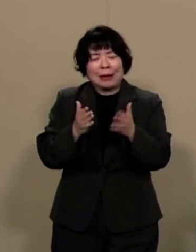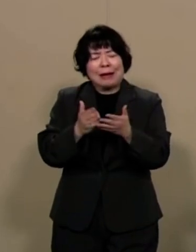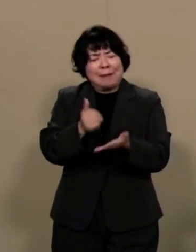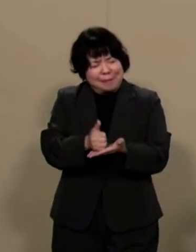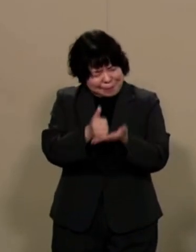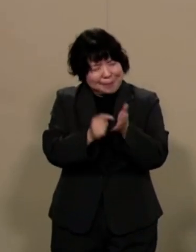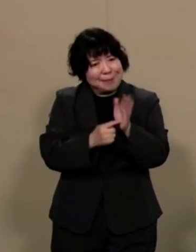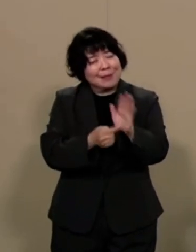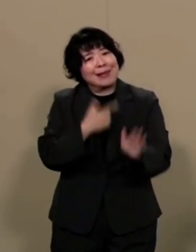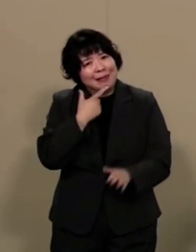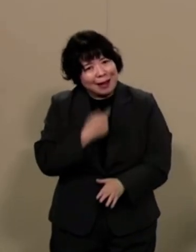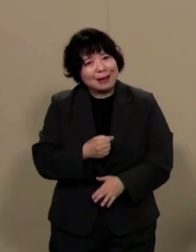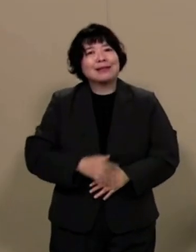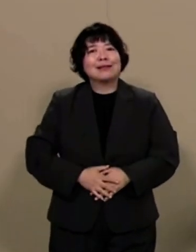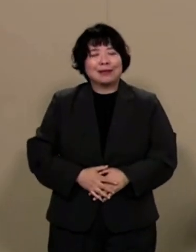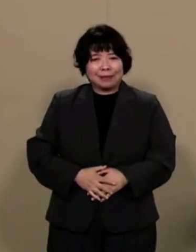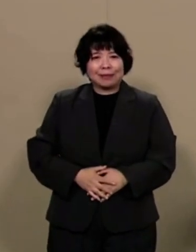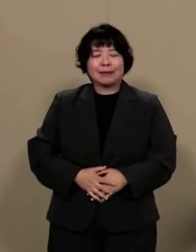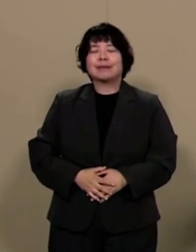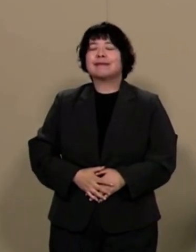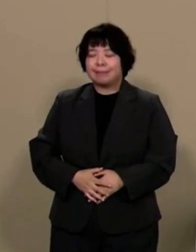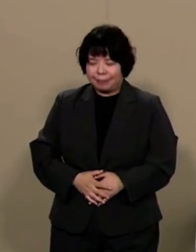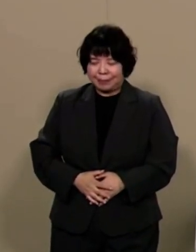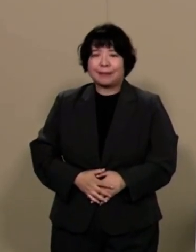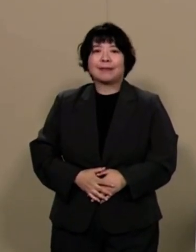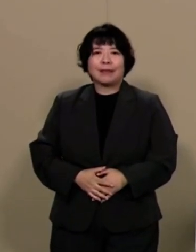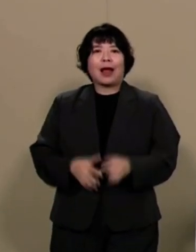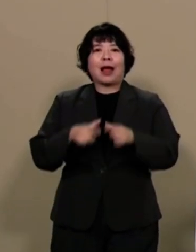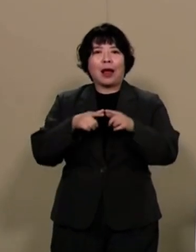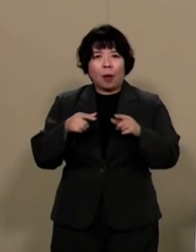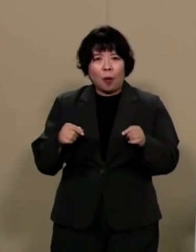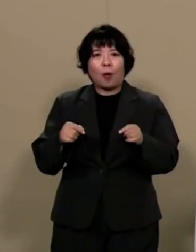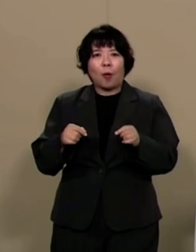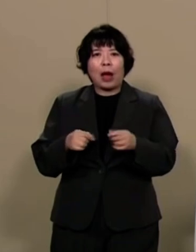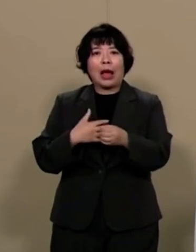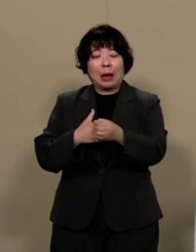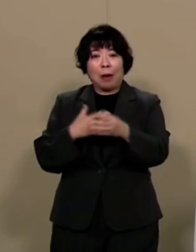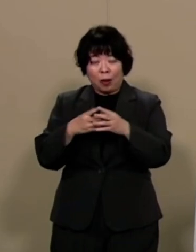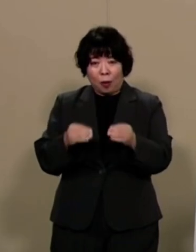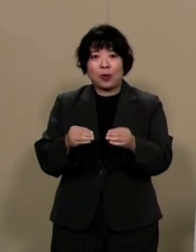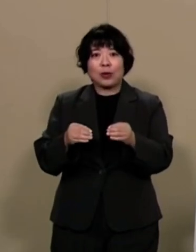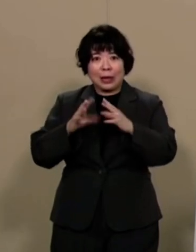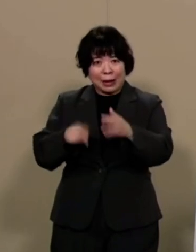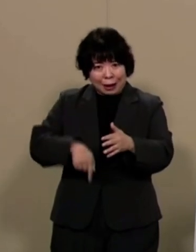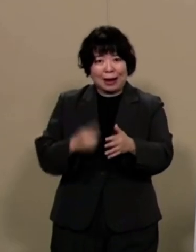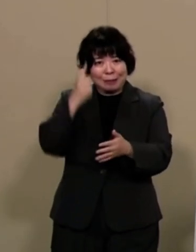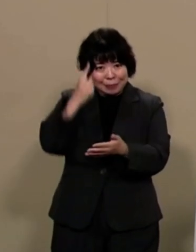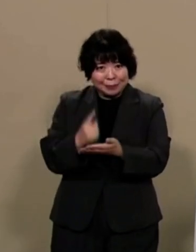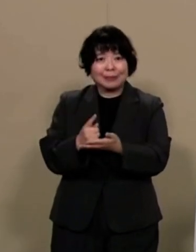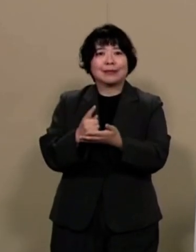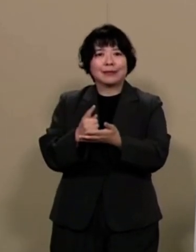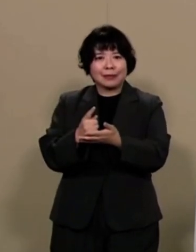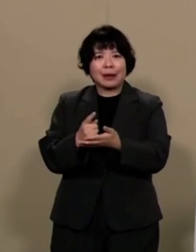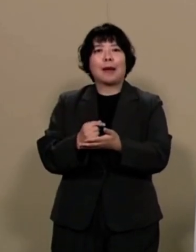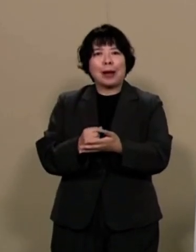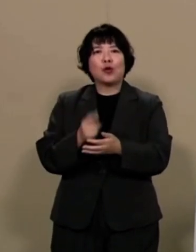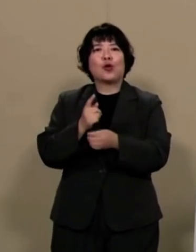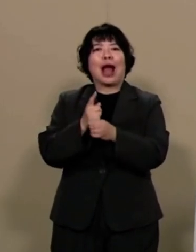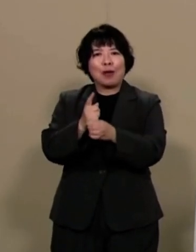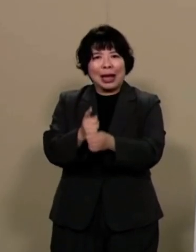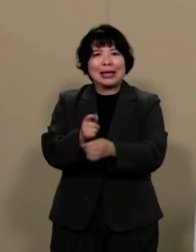経緯を表したいと思います日本は唯一の被爆としてまずは核兵器禁止条約